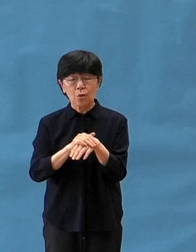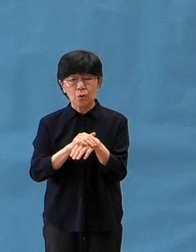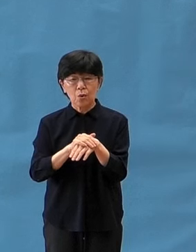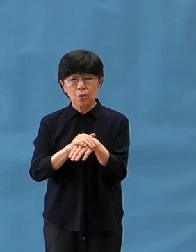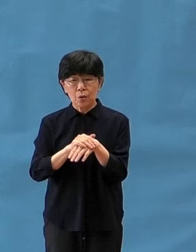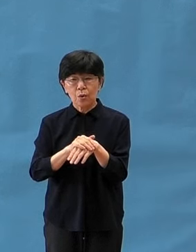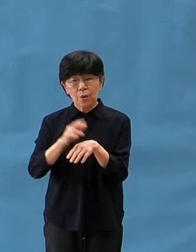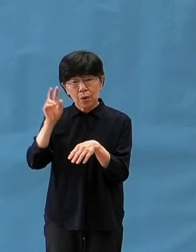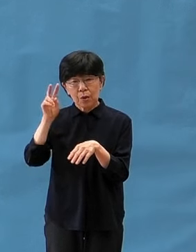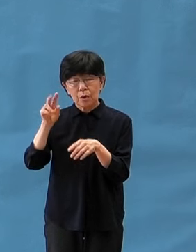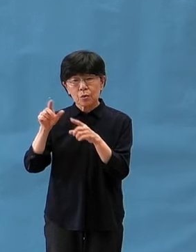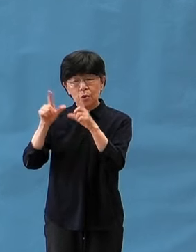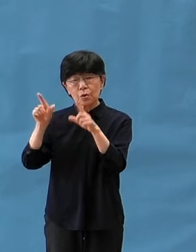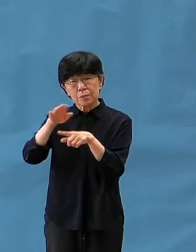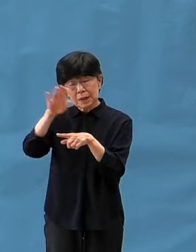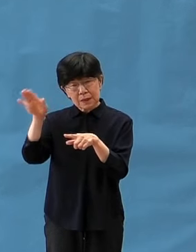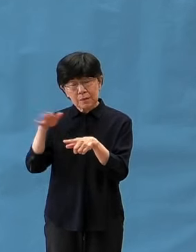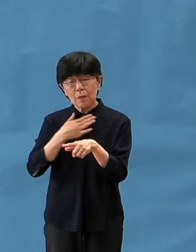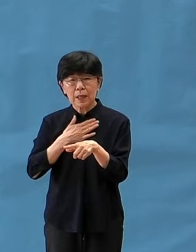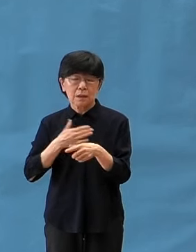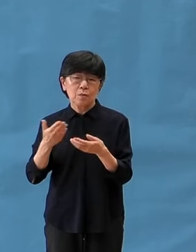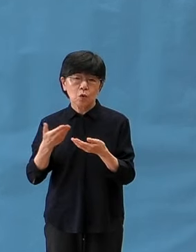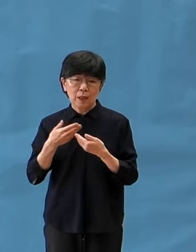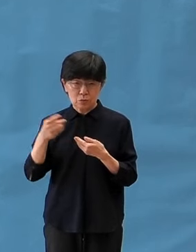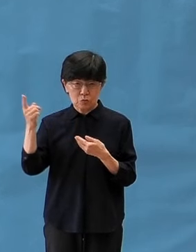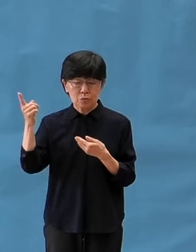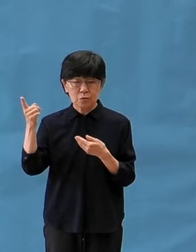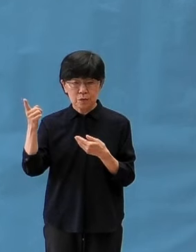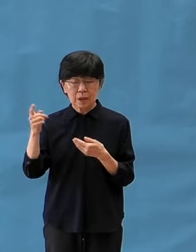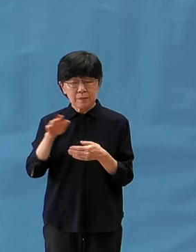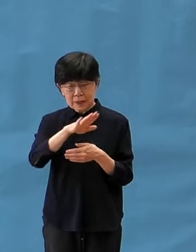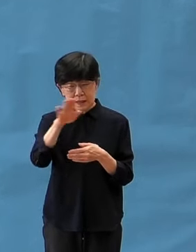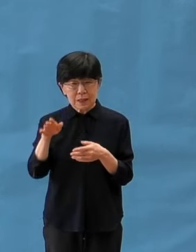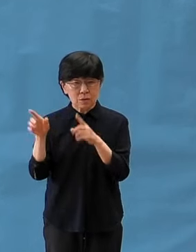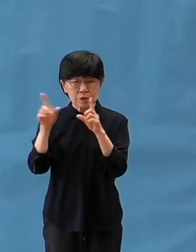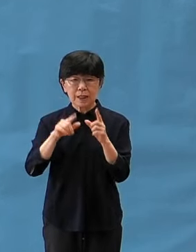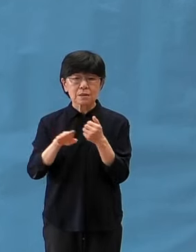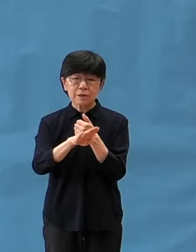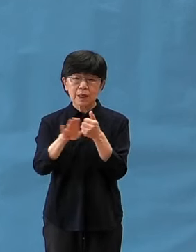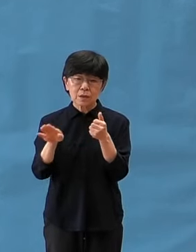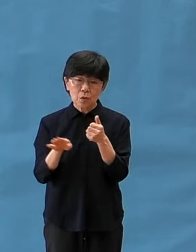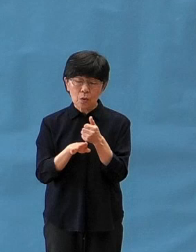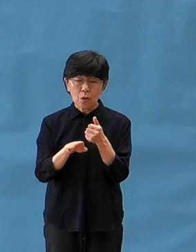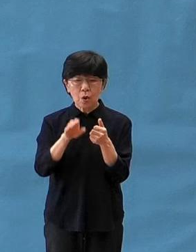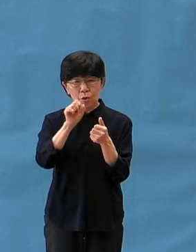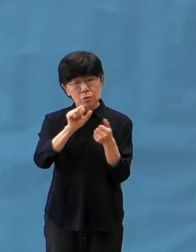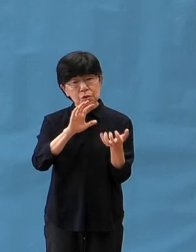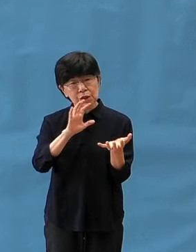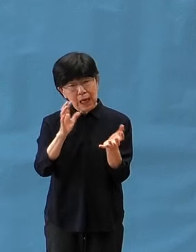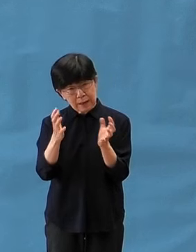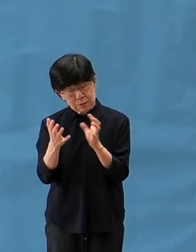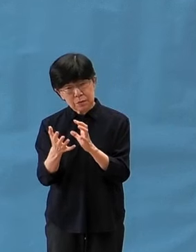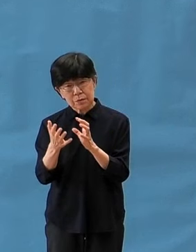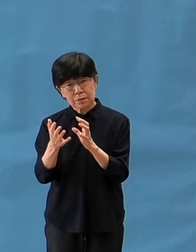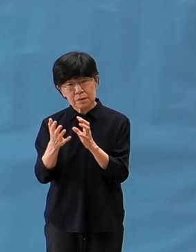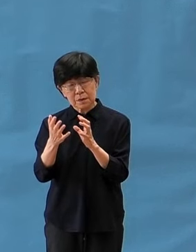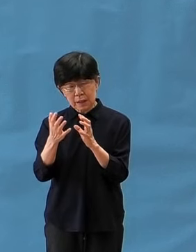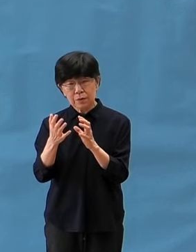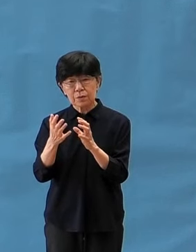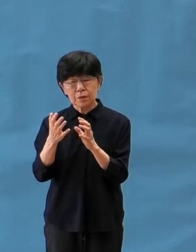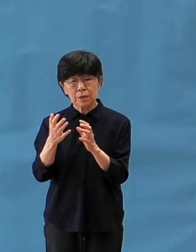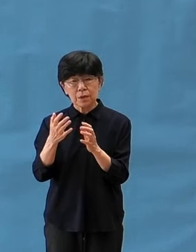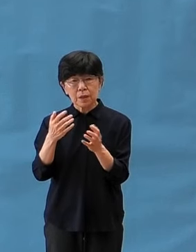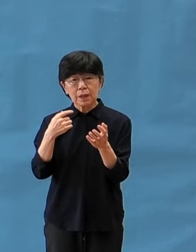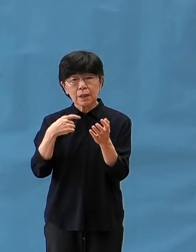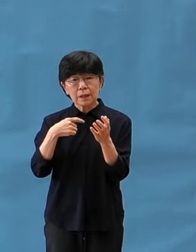していただいて、皆さんの生活環境をより良くしていくということの提案でもあるということを、やっぱりちゃんと